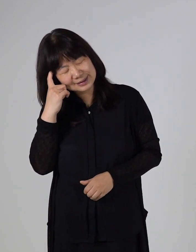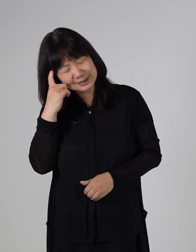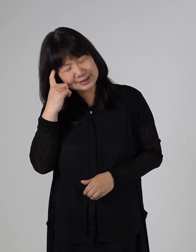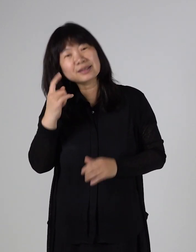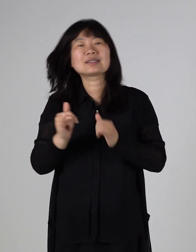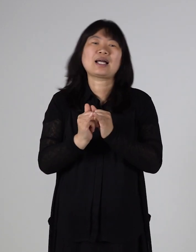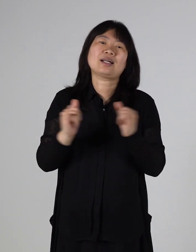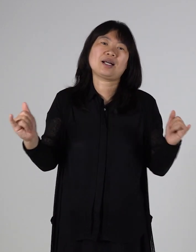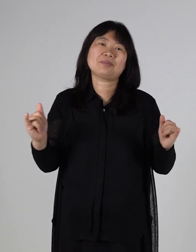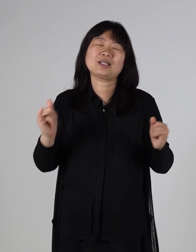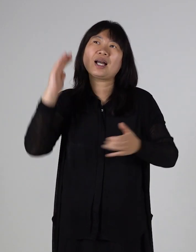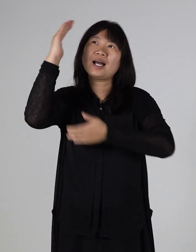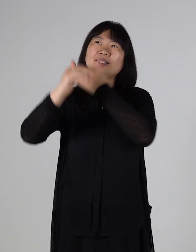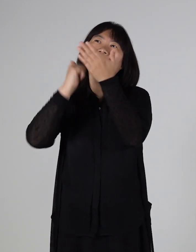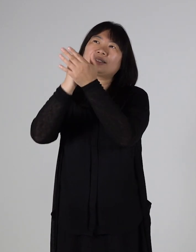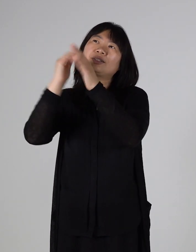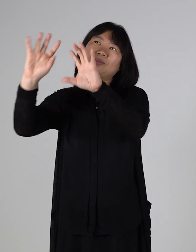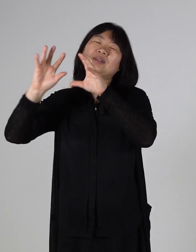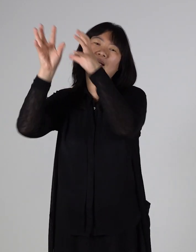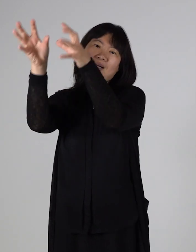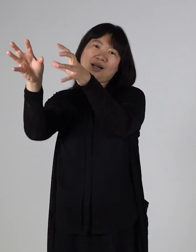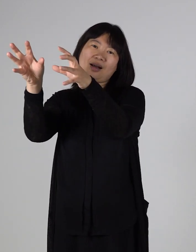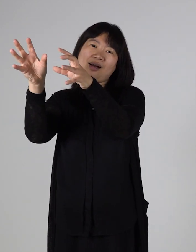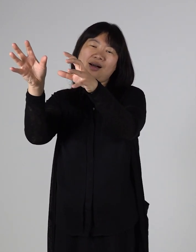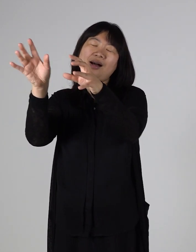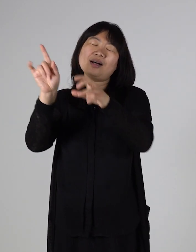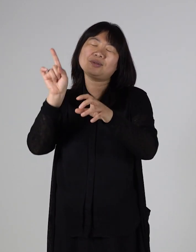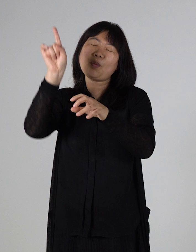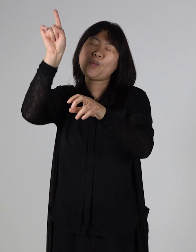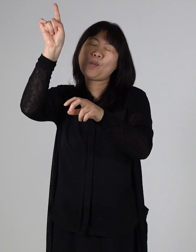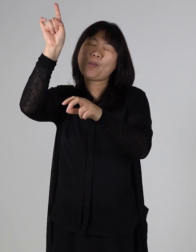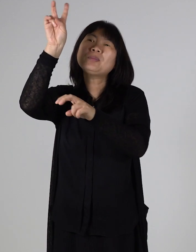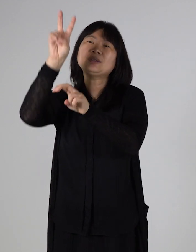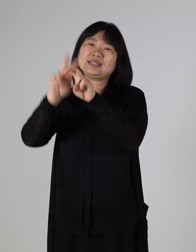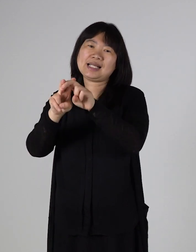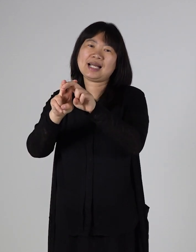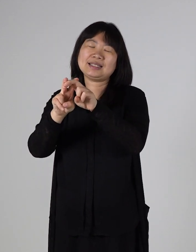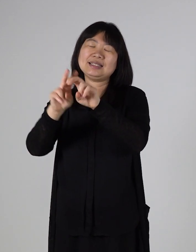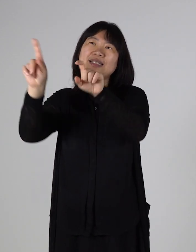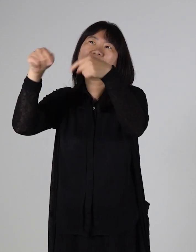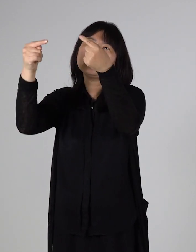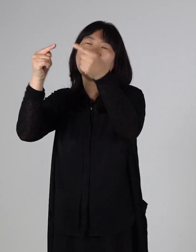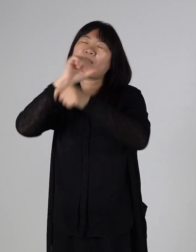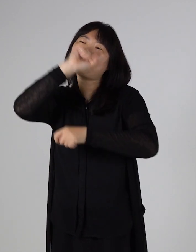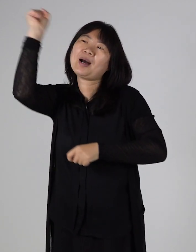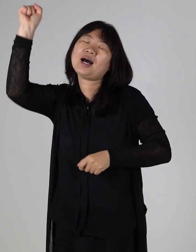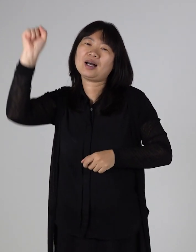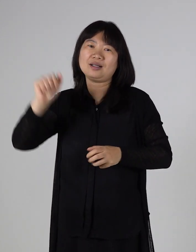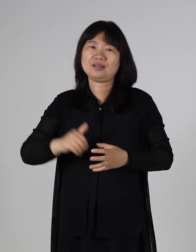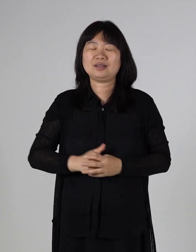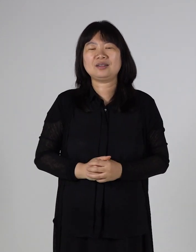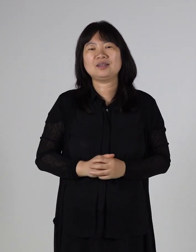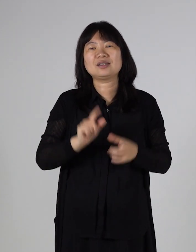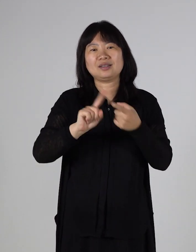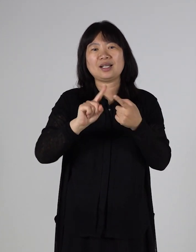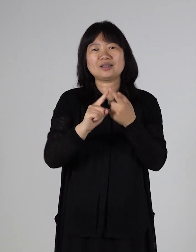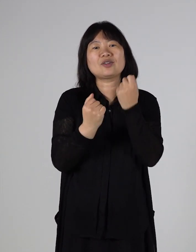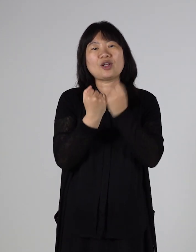사람이 하나님의 나라에 큰 자가 되고 들어갈 수 있다는 뜻을 설명하고 싶었던 겁니다.